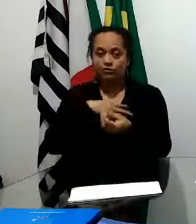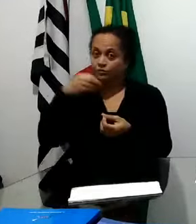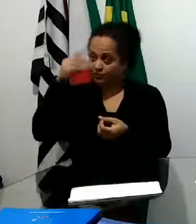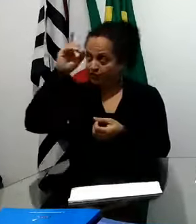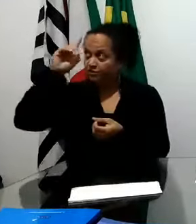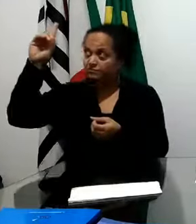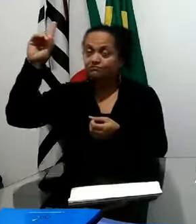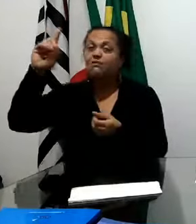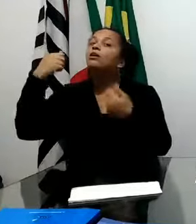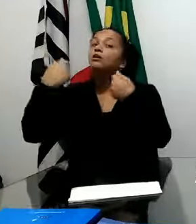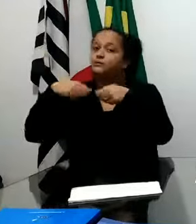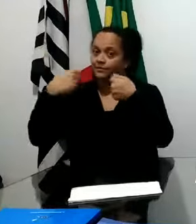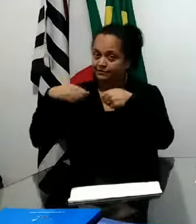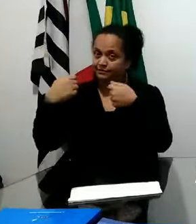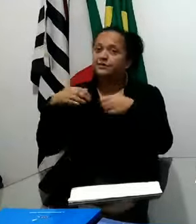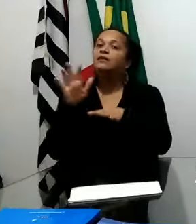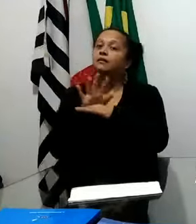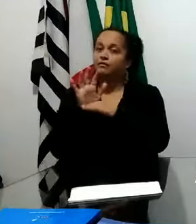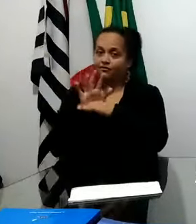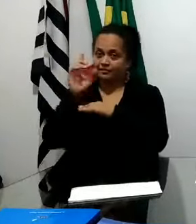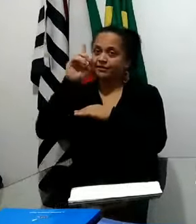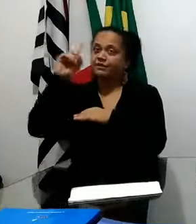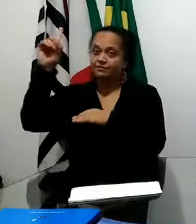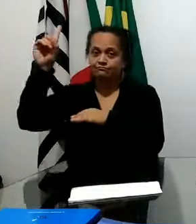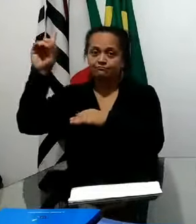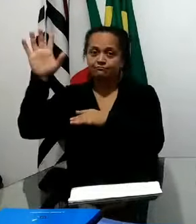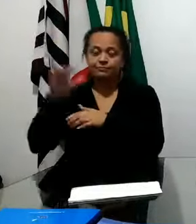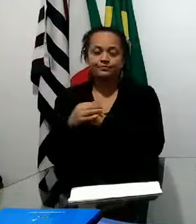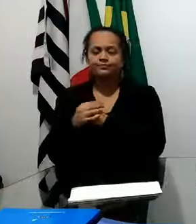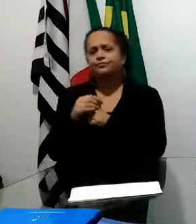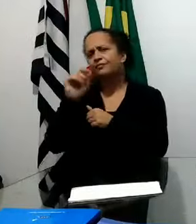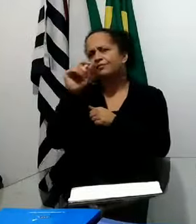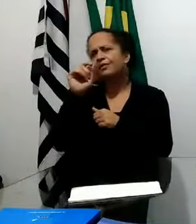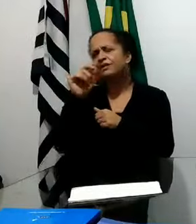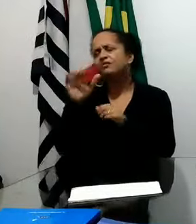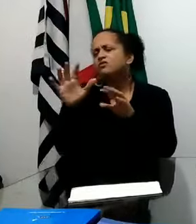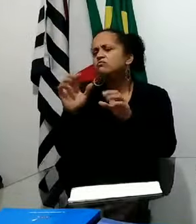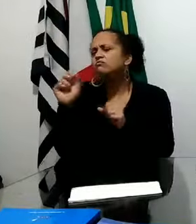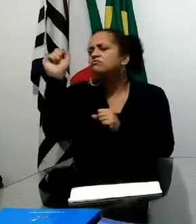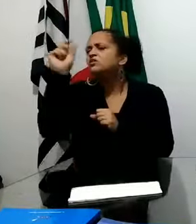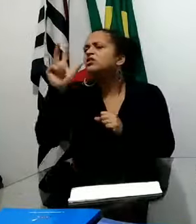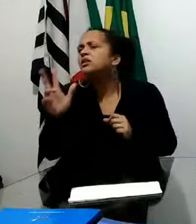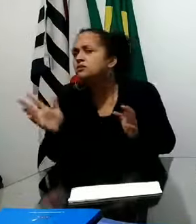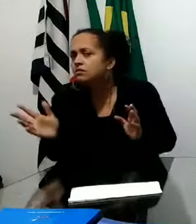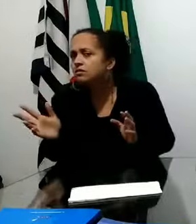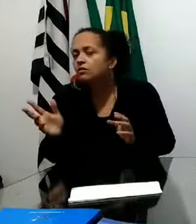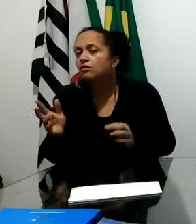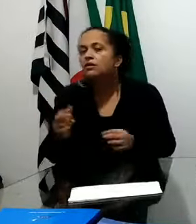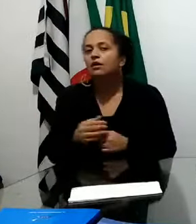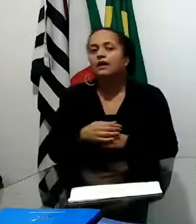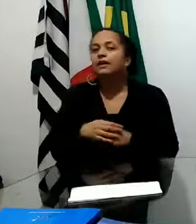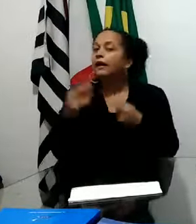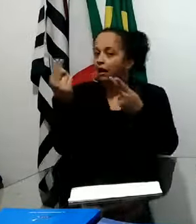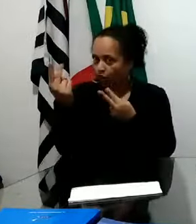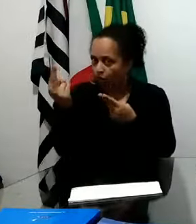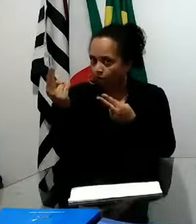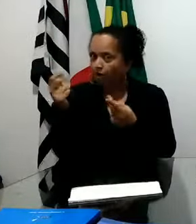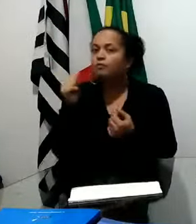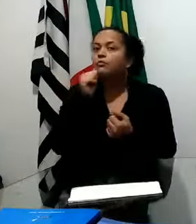aqui na terra, somos autoridades espirituais. O que eu quero chamar sua atenção nessa noite é que, assim como Esther, ela